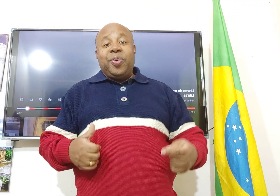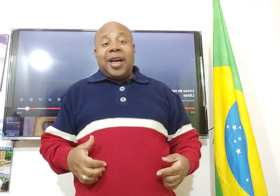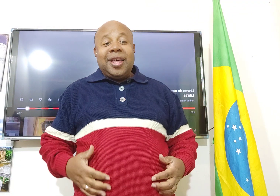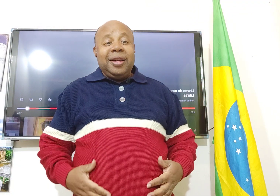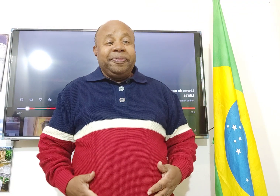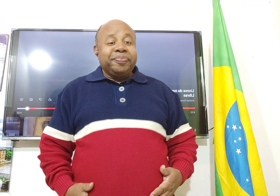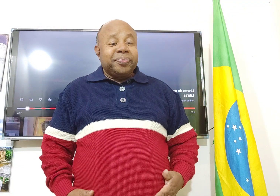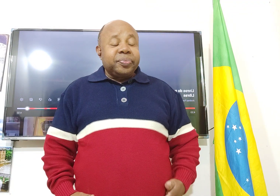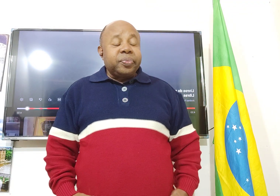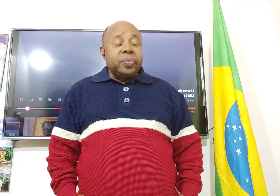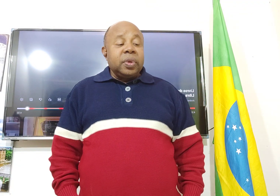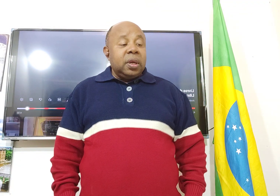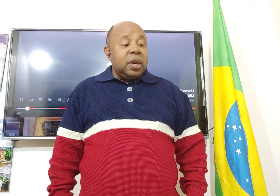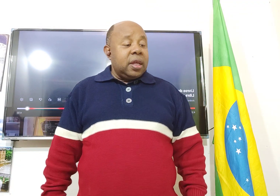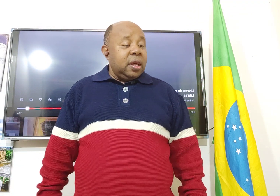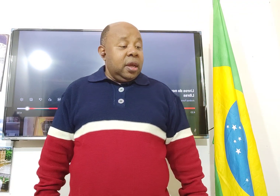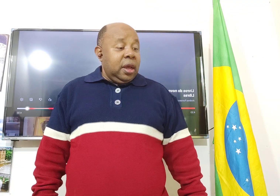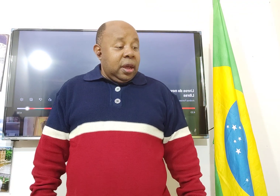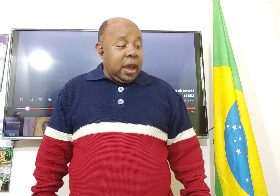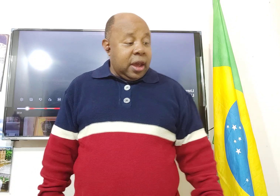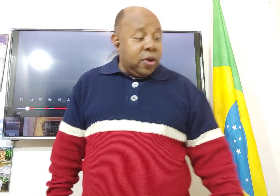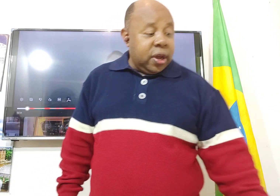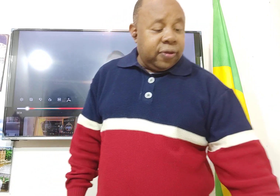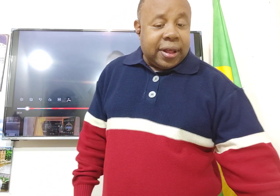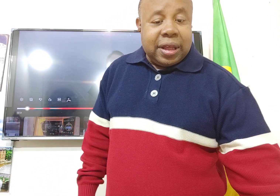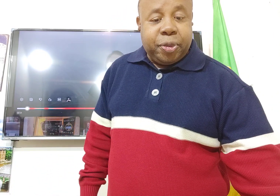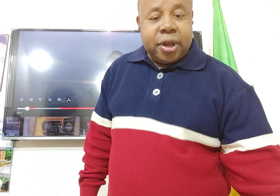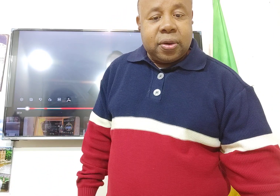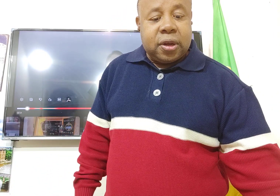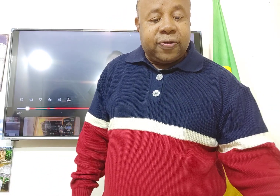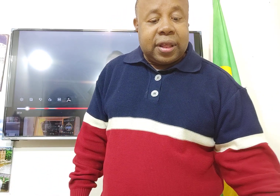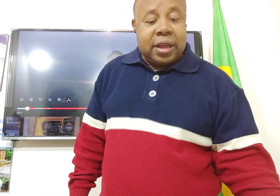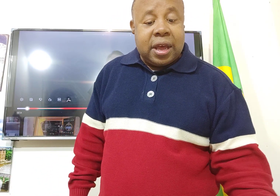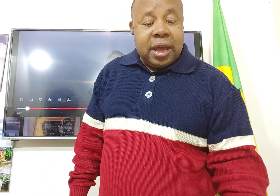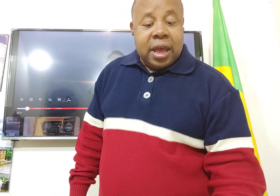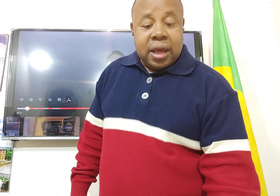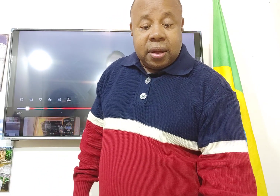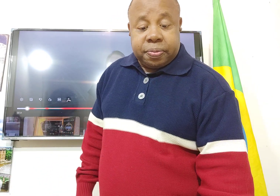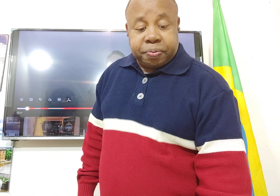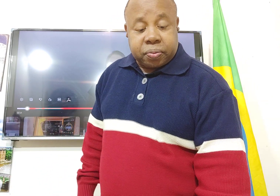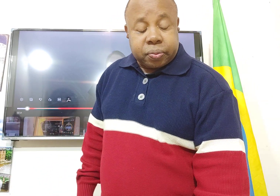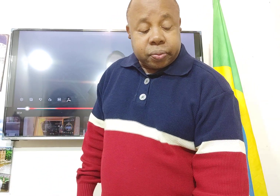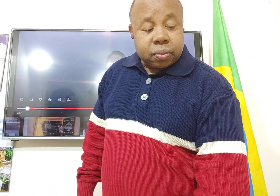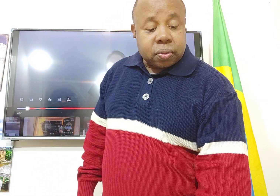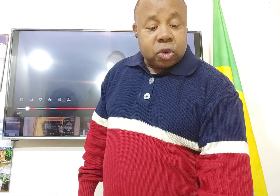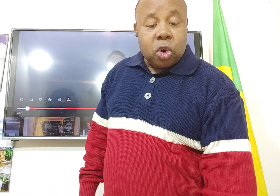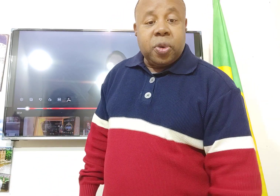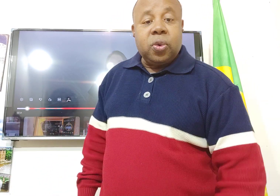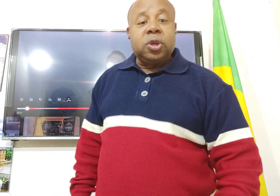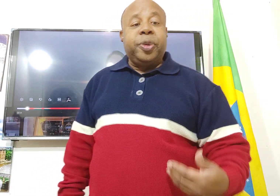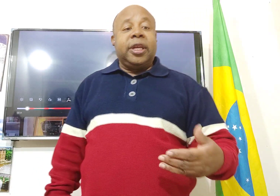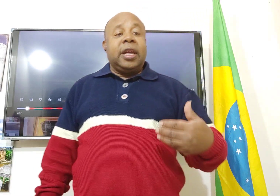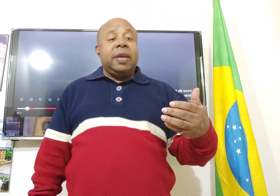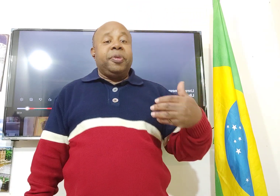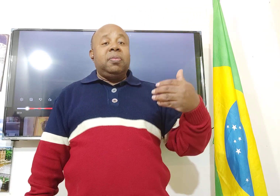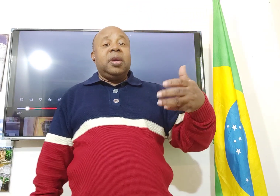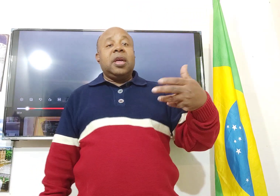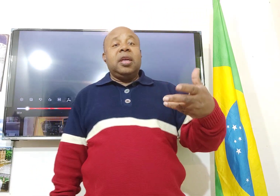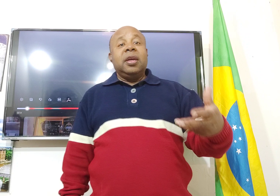copiar aí, né? Eu quis fazer, por que eu quis fazer? Como eu expliquei, né? Imprimi aí